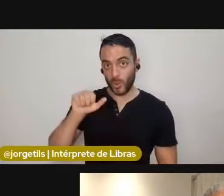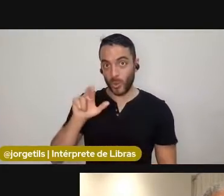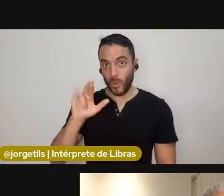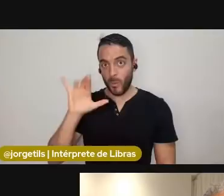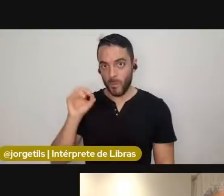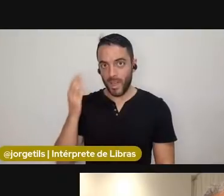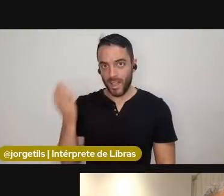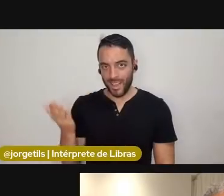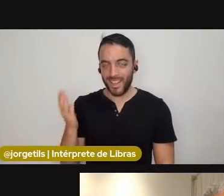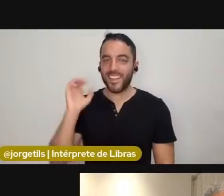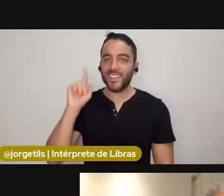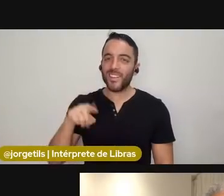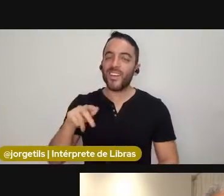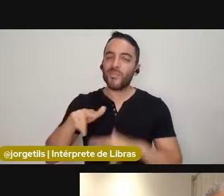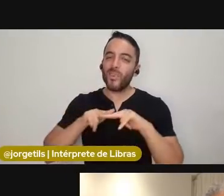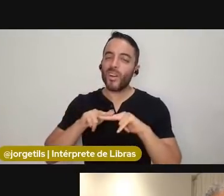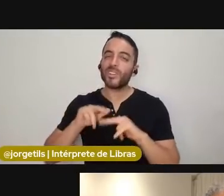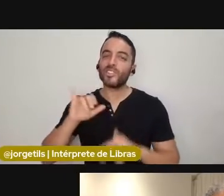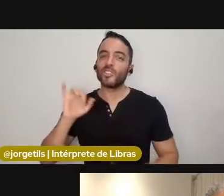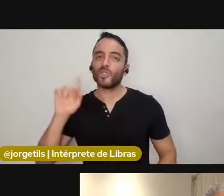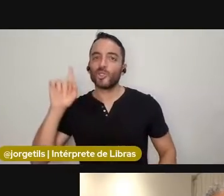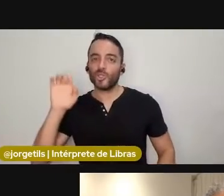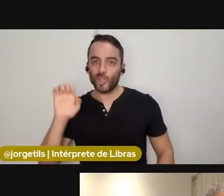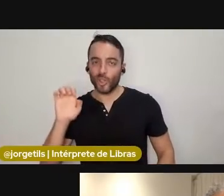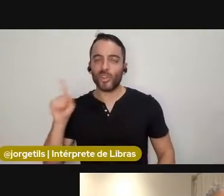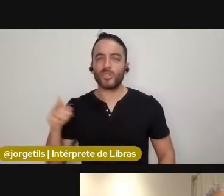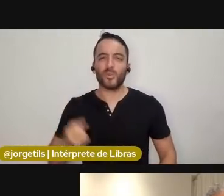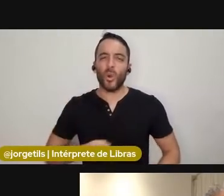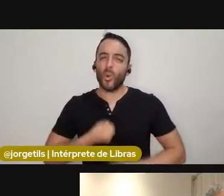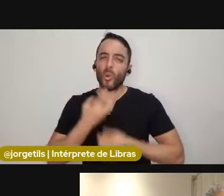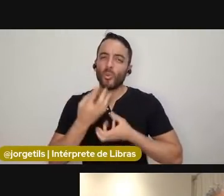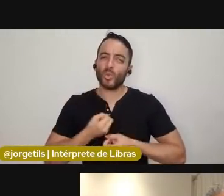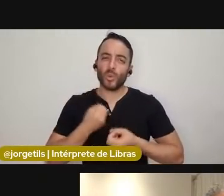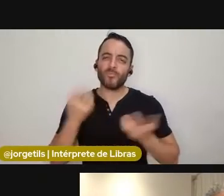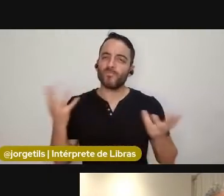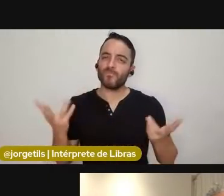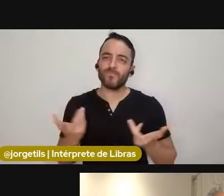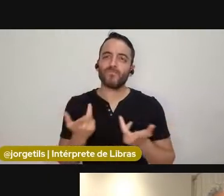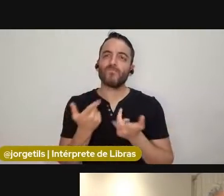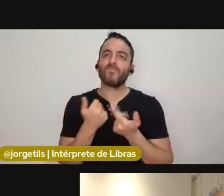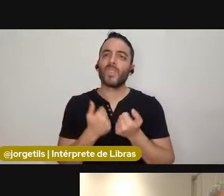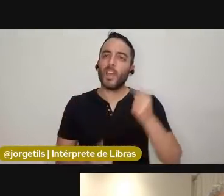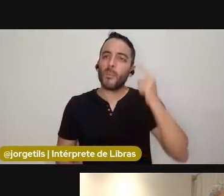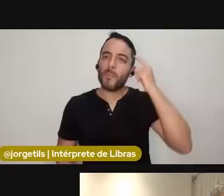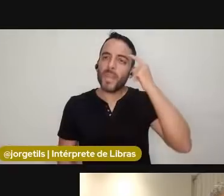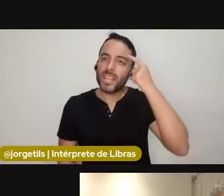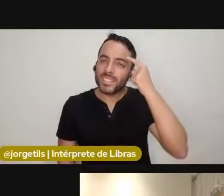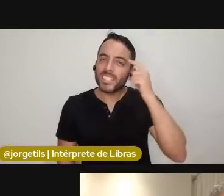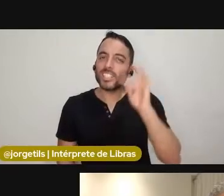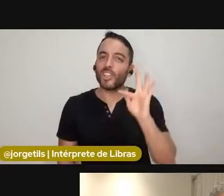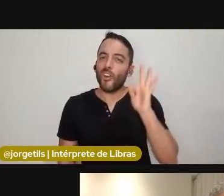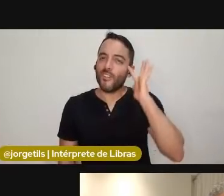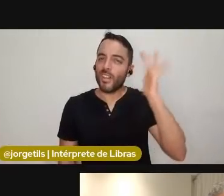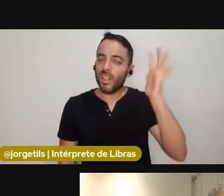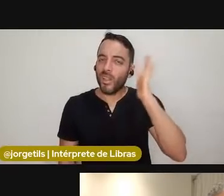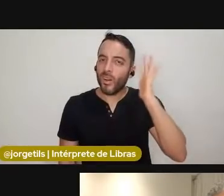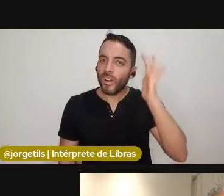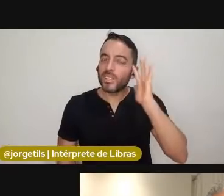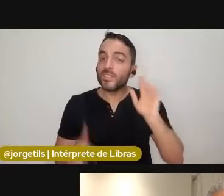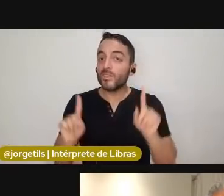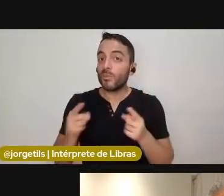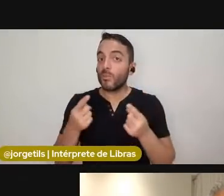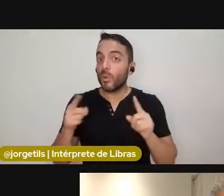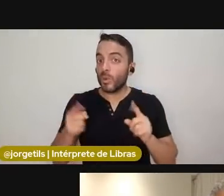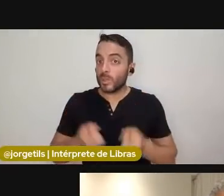Jorge Maltner, um grande autor, um grande pensador, um grande filósofo, um grande músico, também compositor,